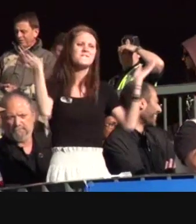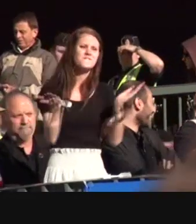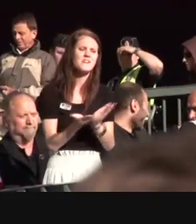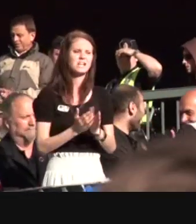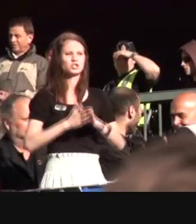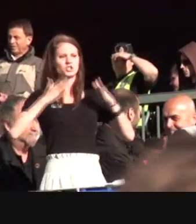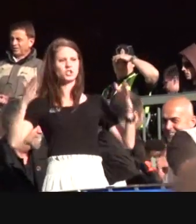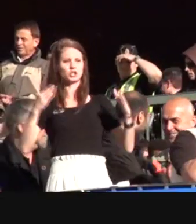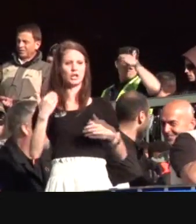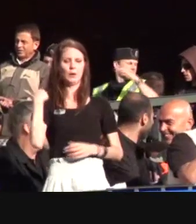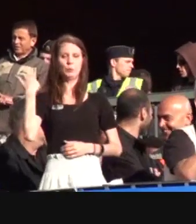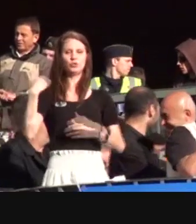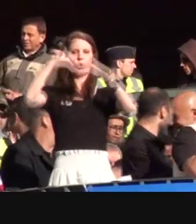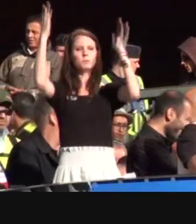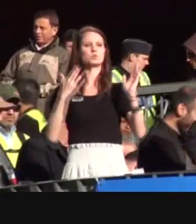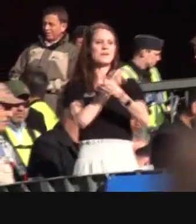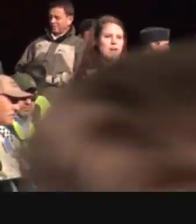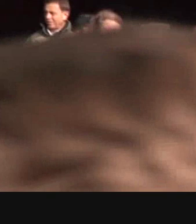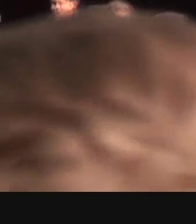största utomhusfängelse.